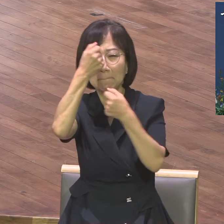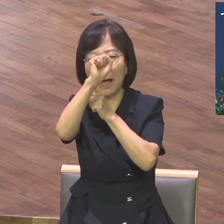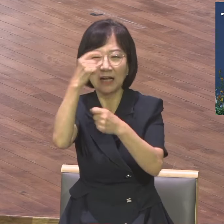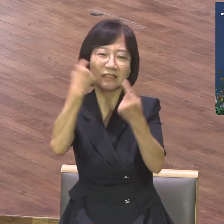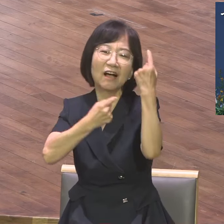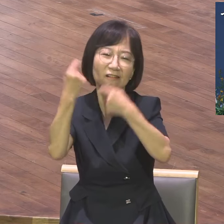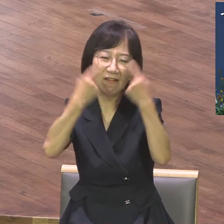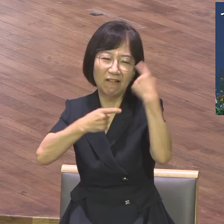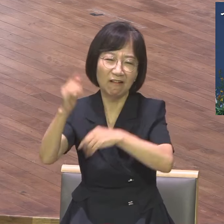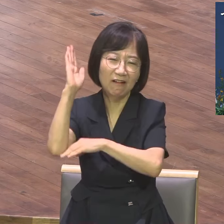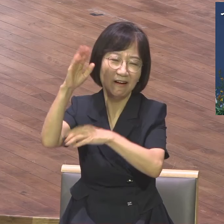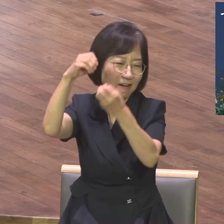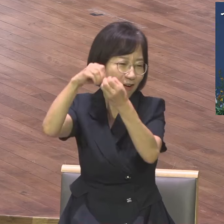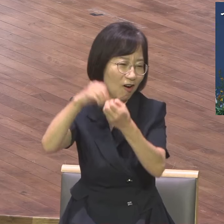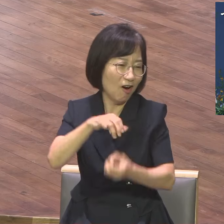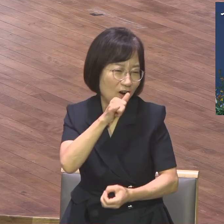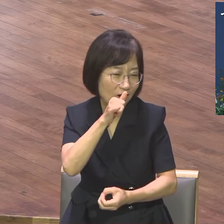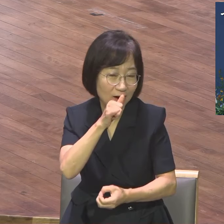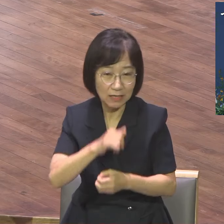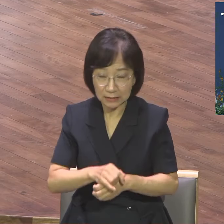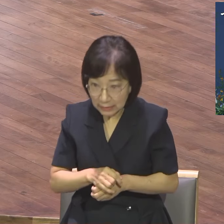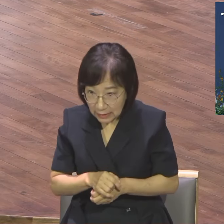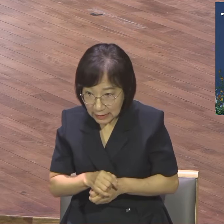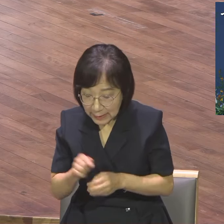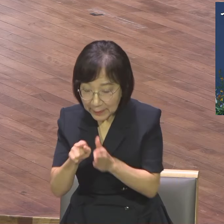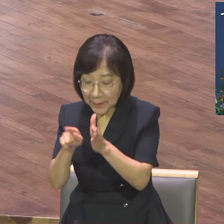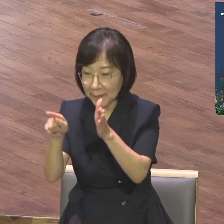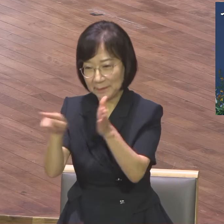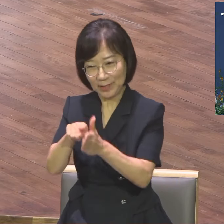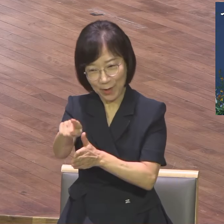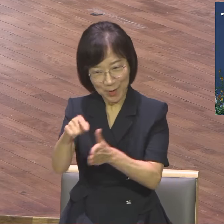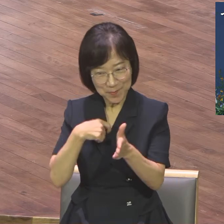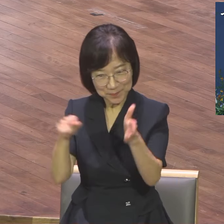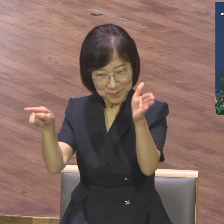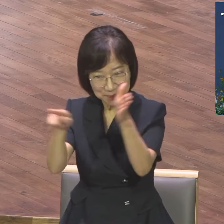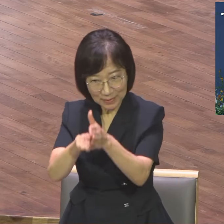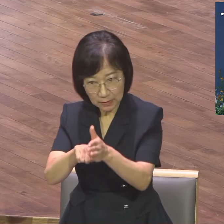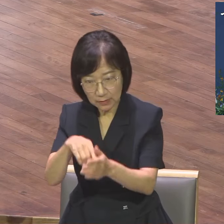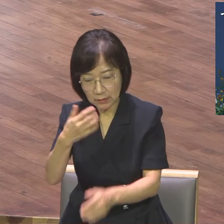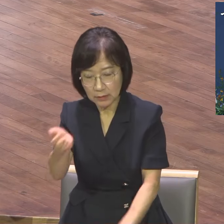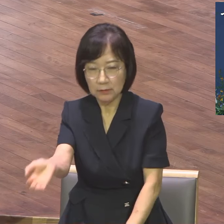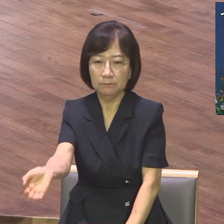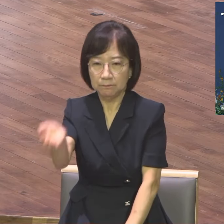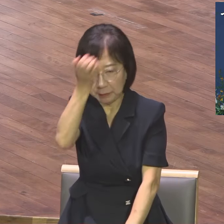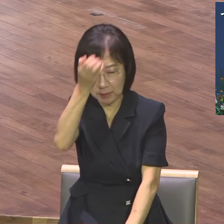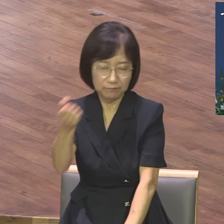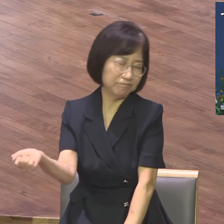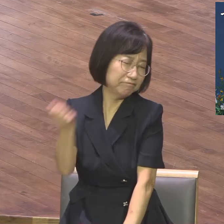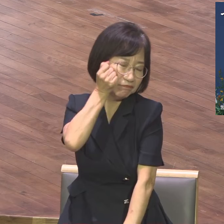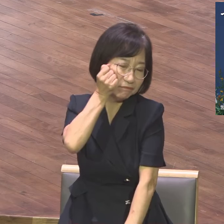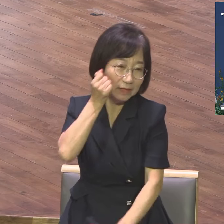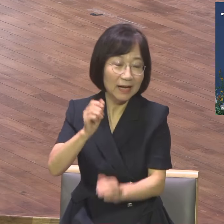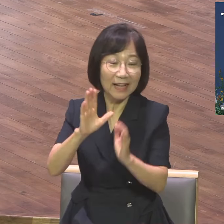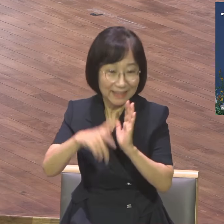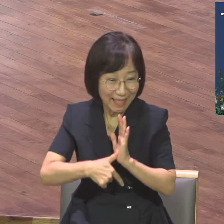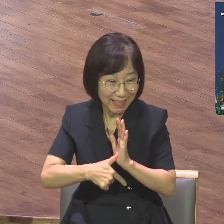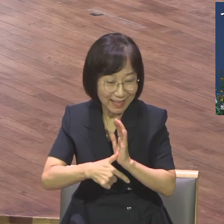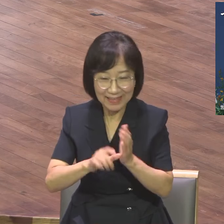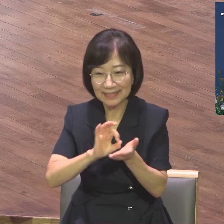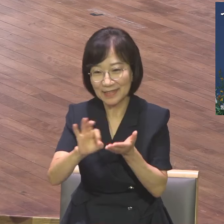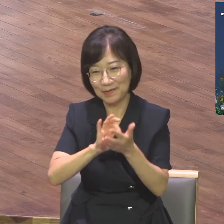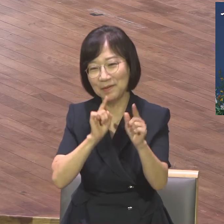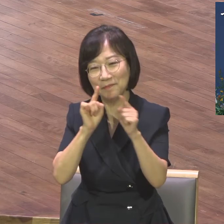때에 흔히 쓰는 표현이지요. 이렇게 믿는 도끼에 발등이 찍히는 사례가